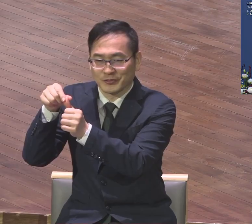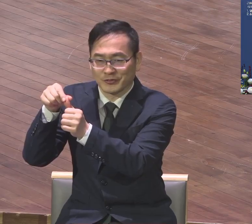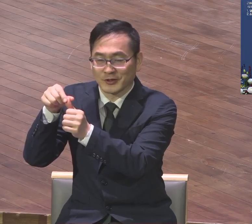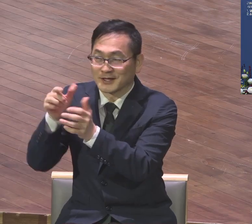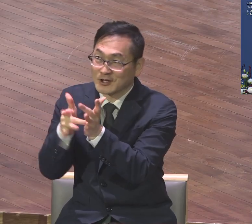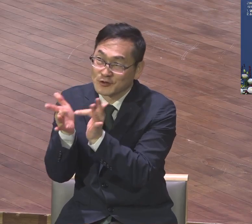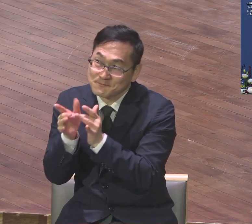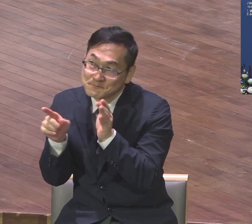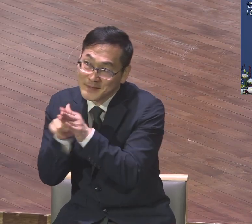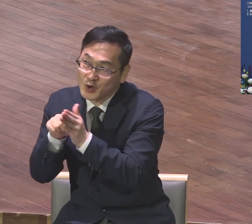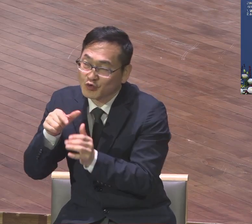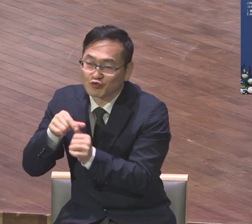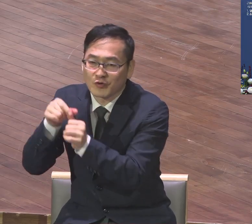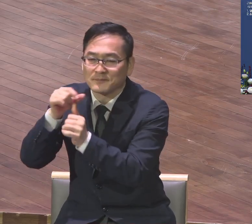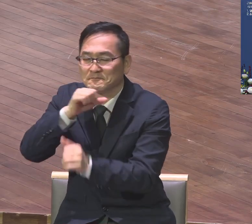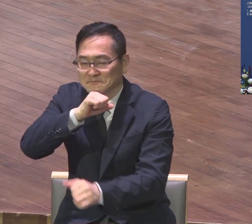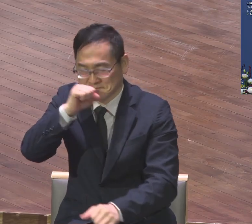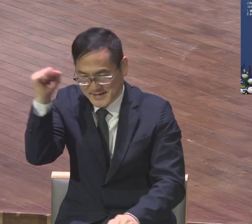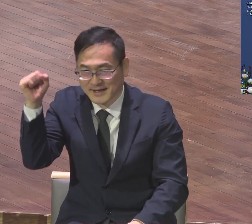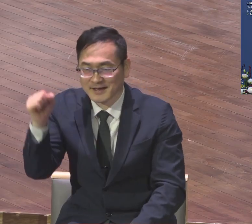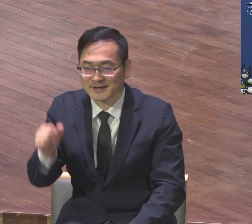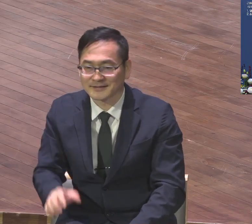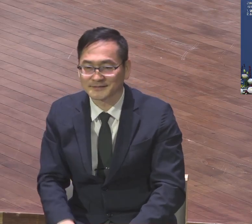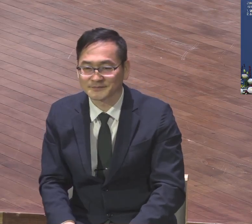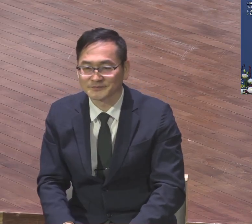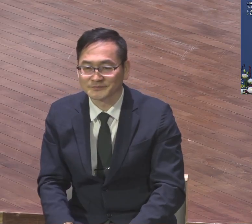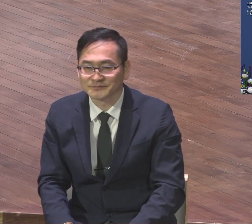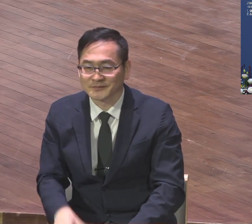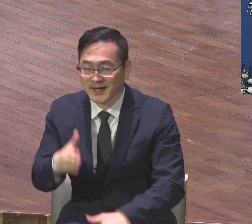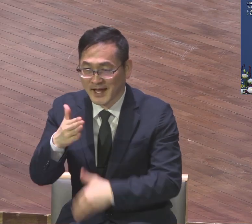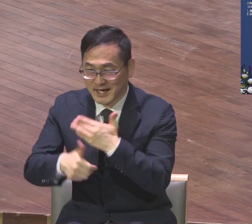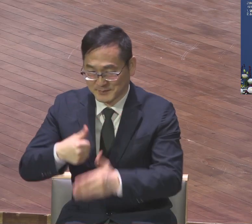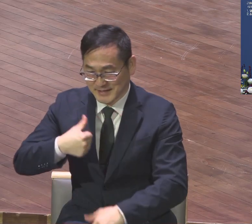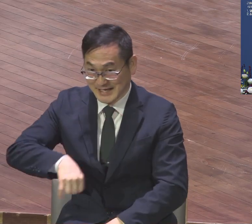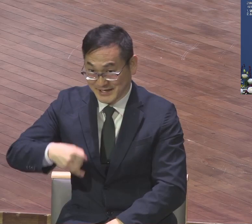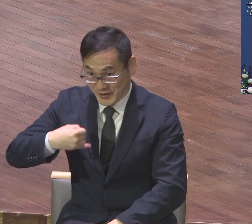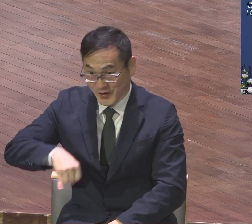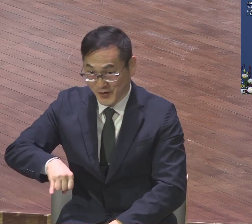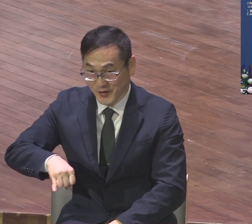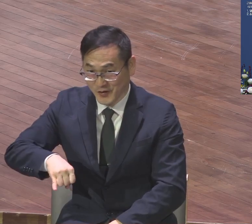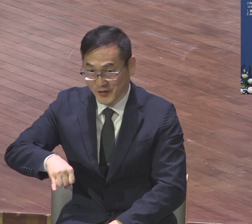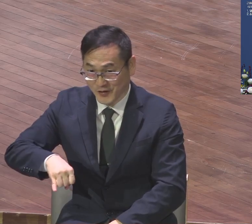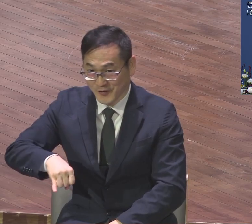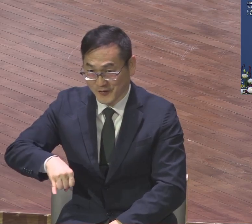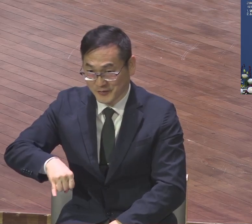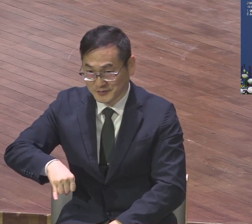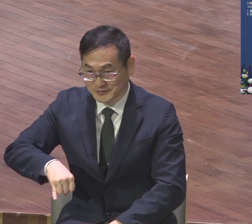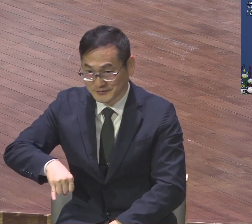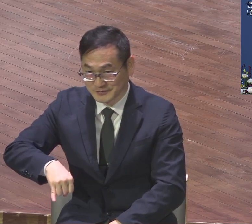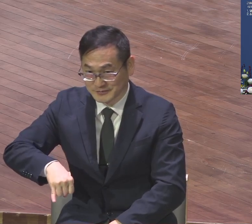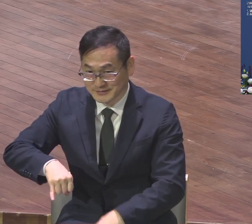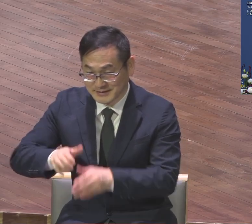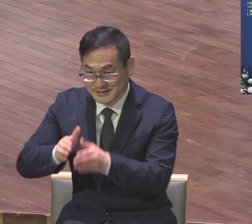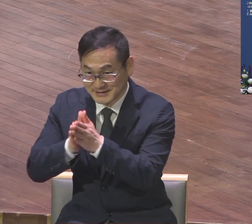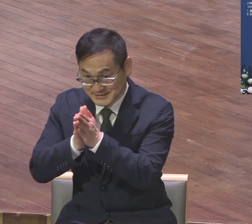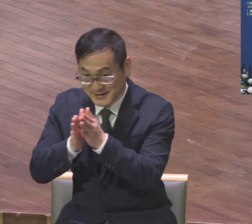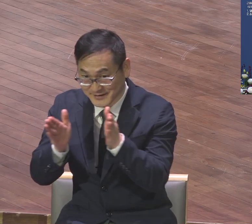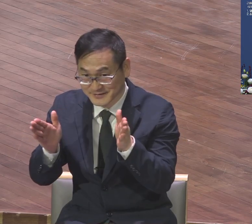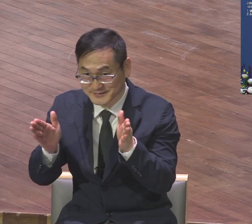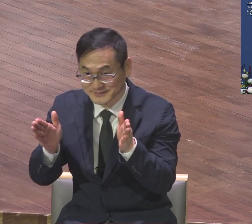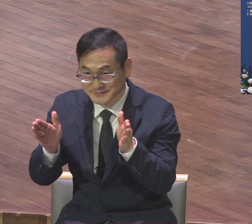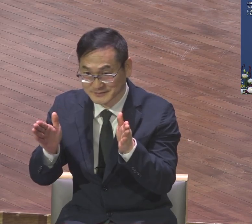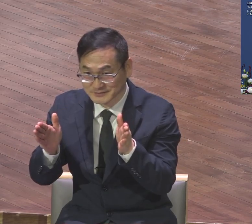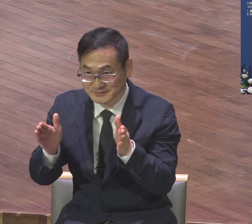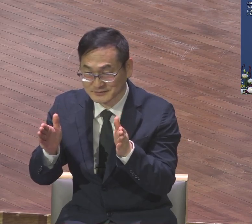되었습니다. 이제부터 중요한 것은 정말 하나님의 자녀로서 변화됐기 때문에 이제 신분이 바뀌었기 때문에 하나님의